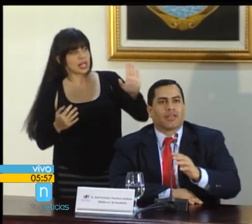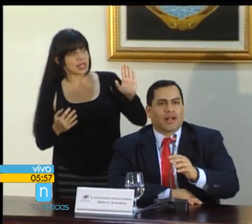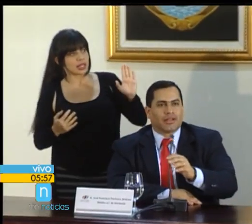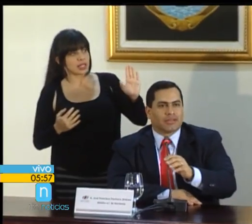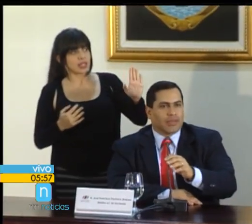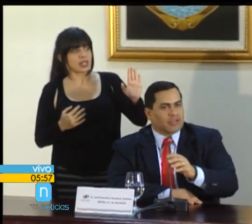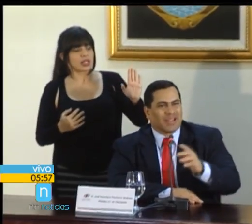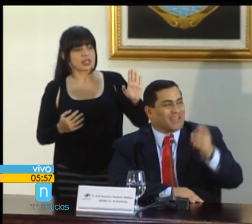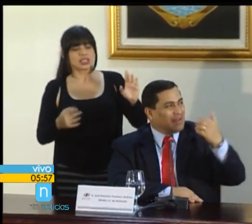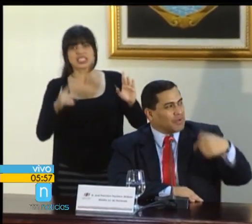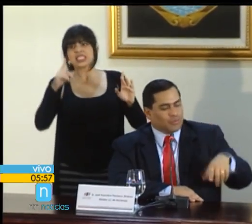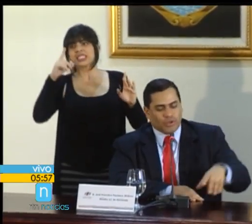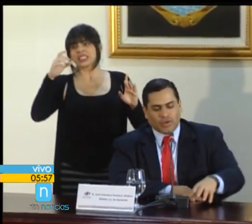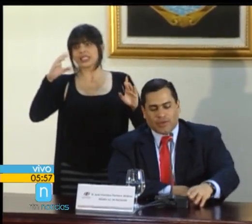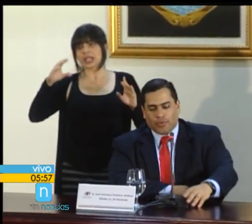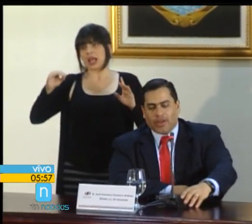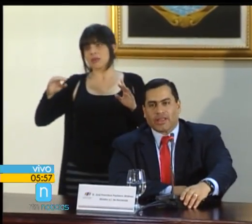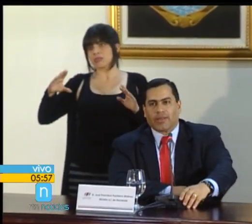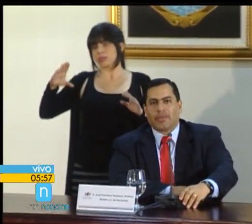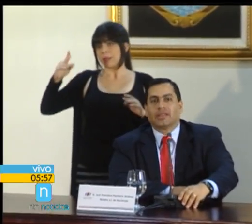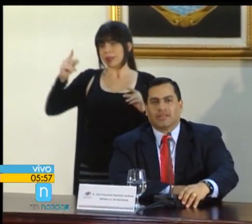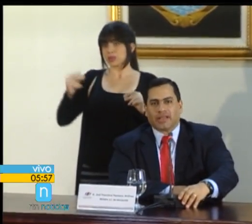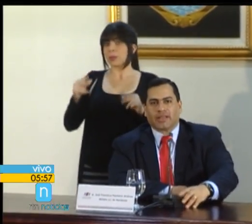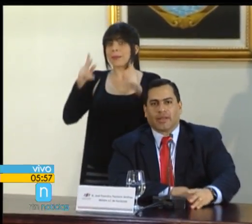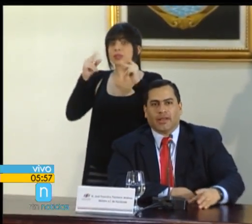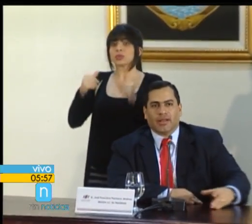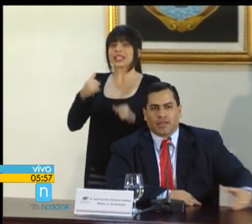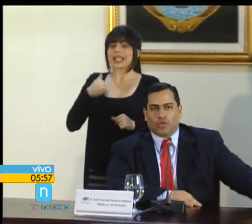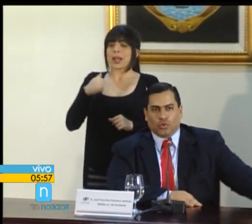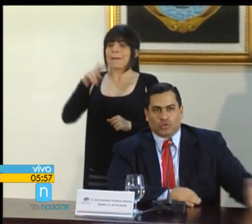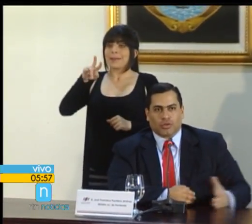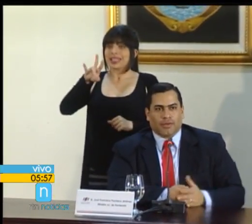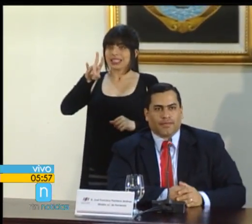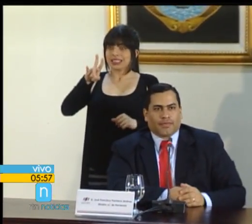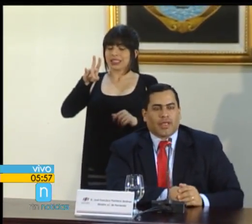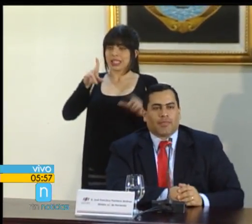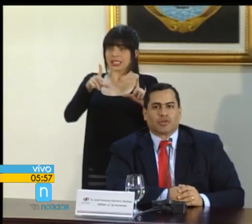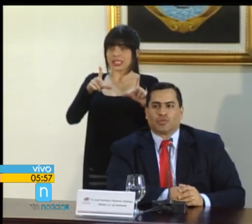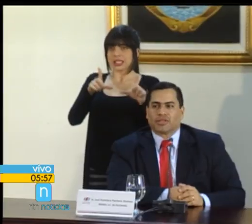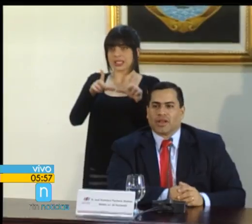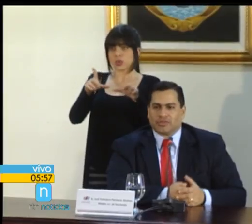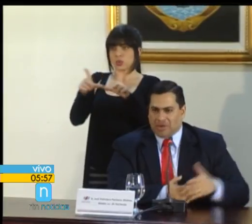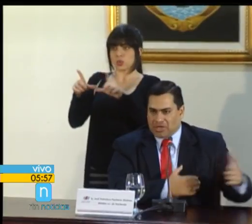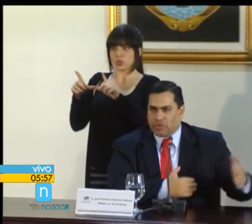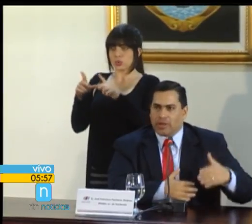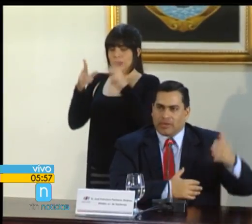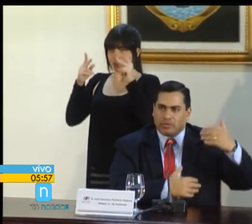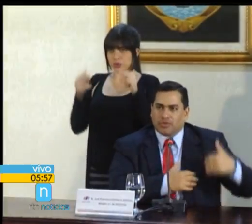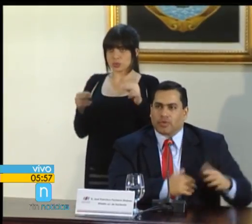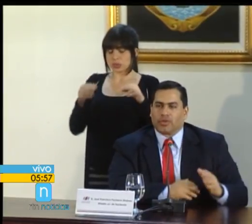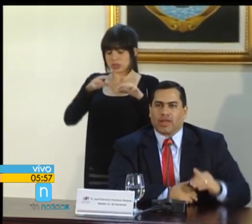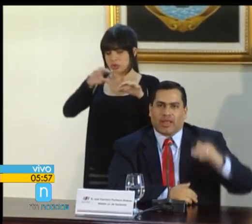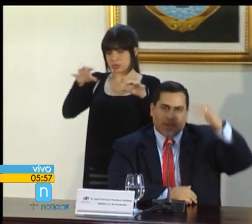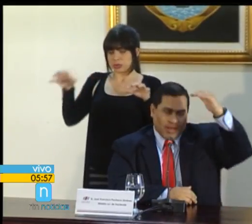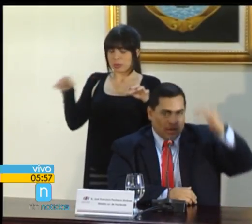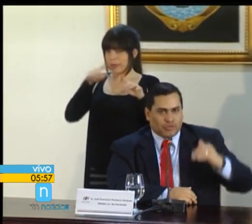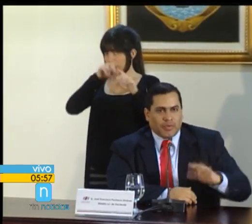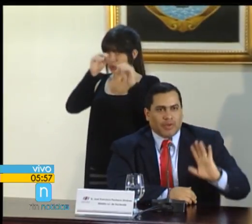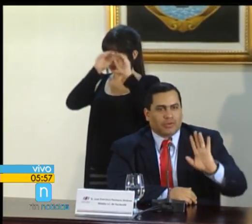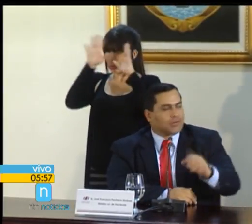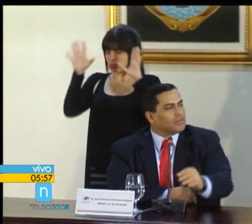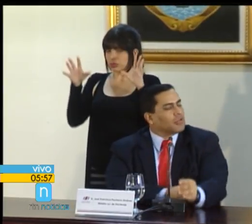7 entidades que más crecen. El presupuesto de la República tiene 27 títulos presupuestarios, para que se ubique más o menos por donde hay.